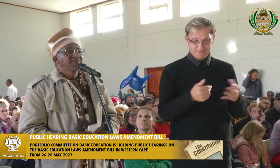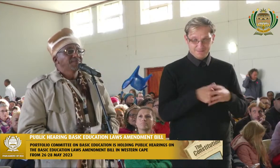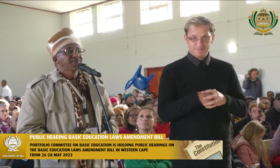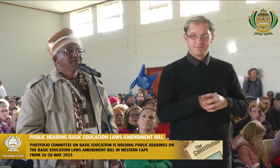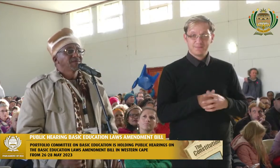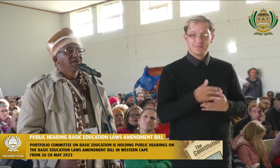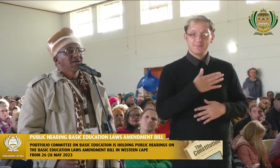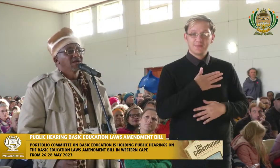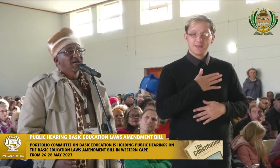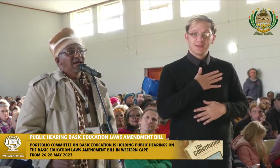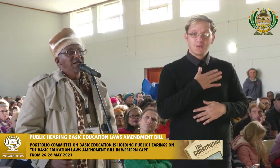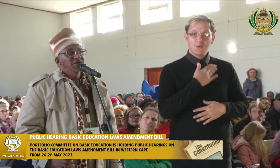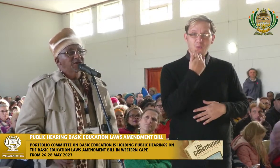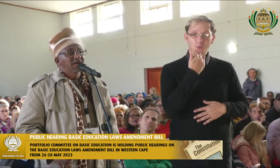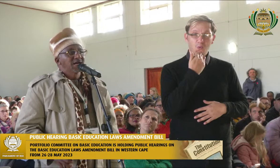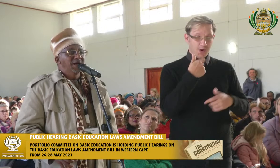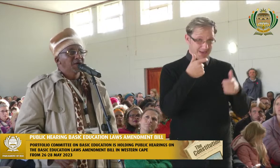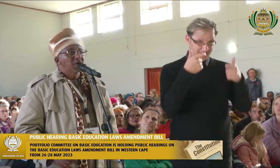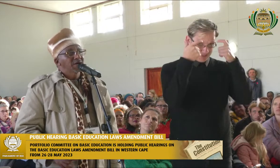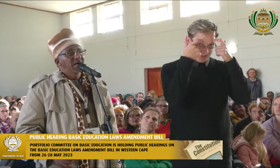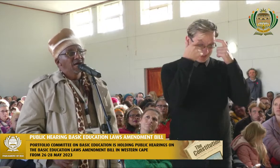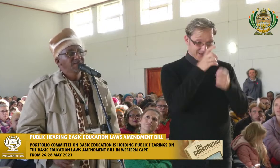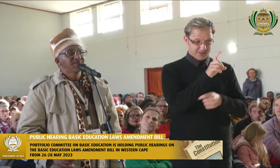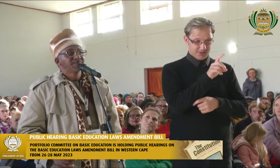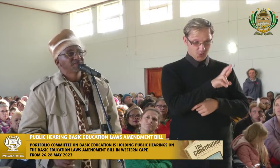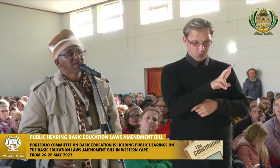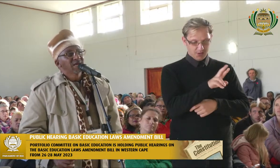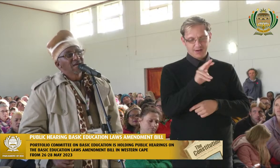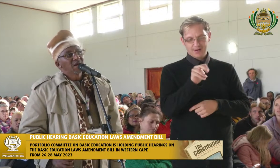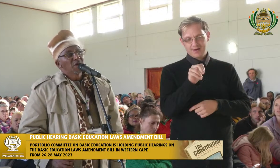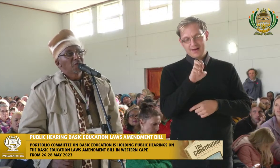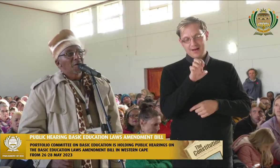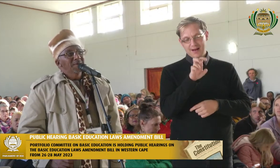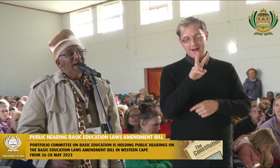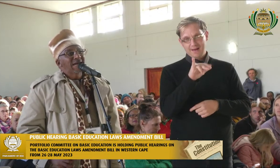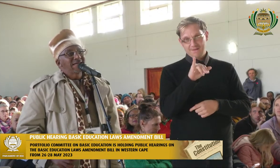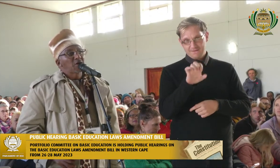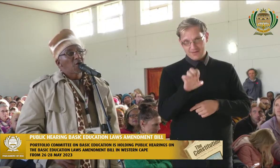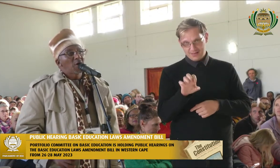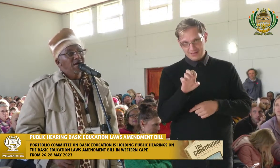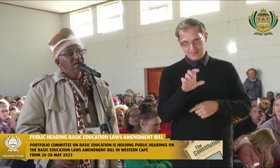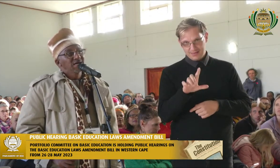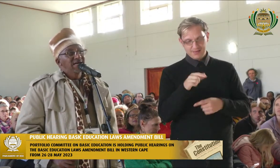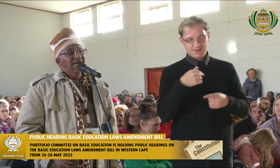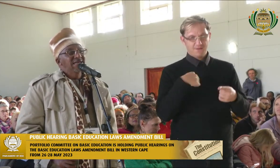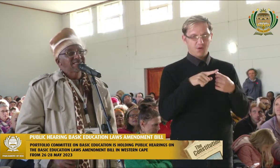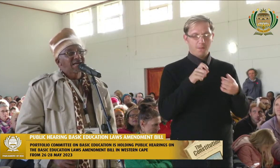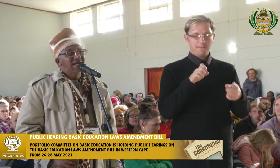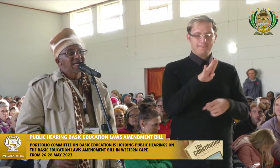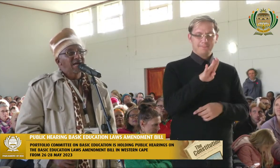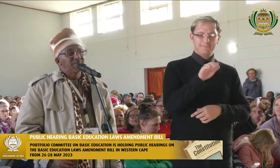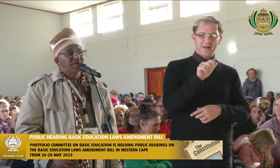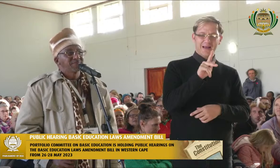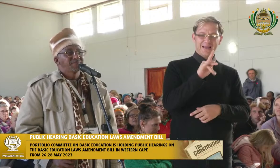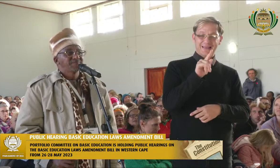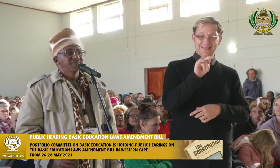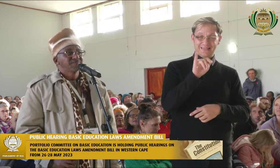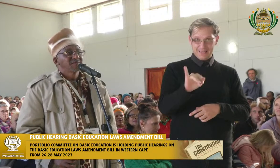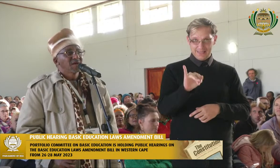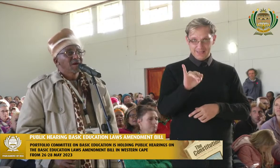I am King Dr. Neville Korkia from the Bakitikoi in the Southern